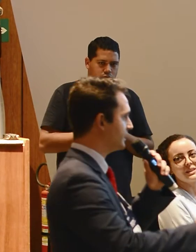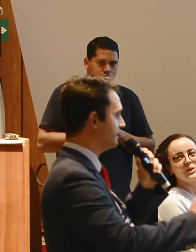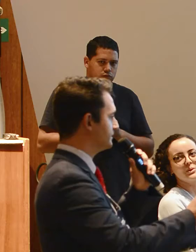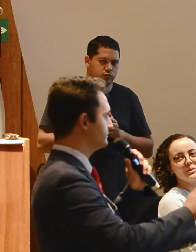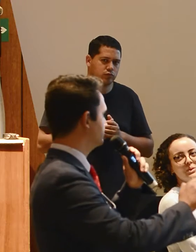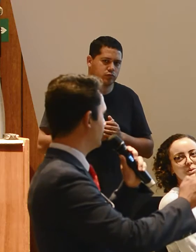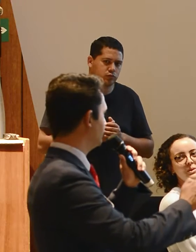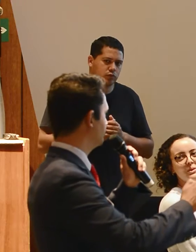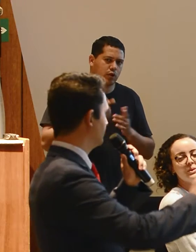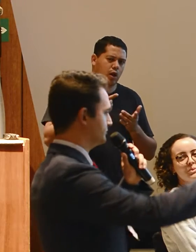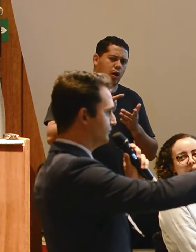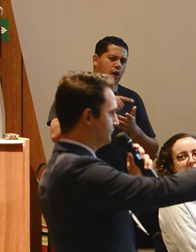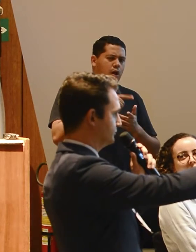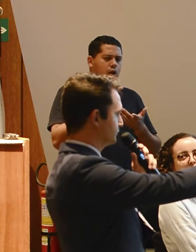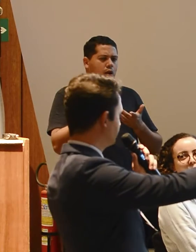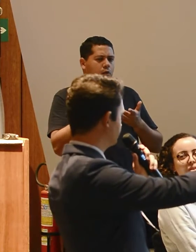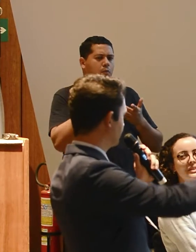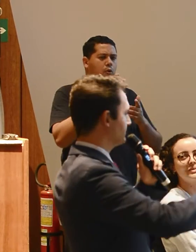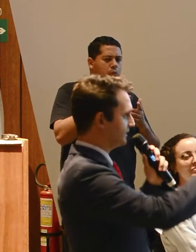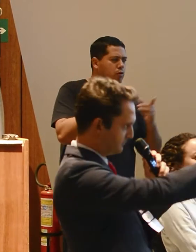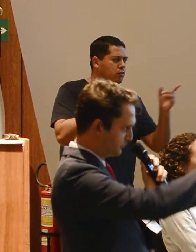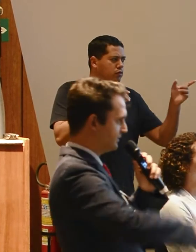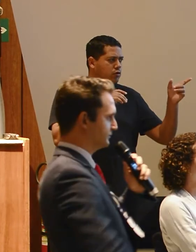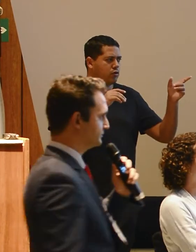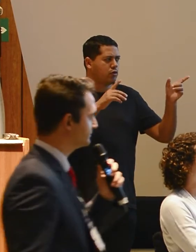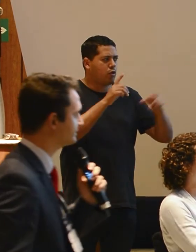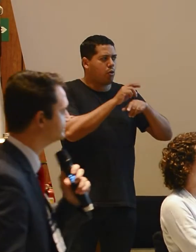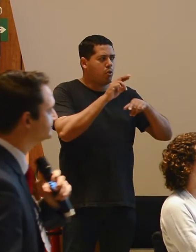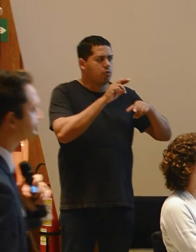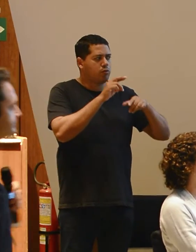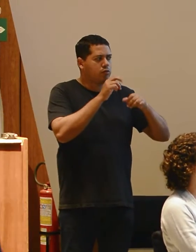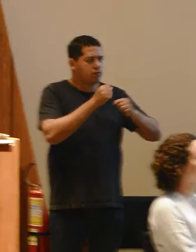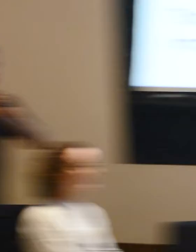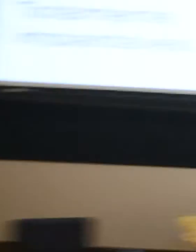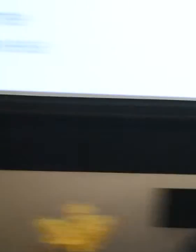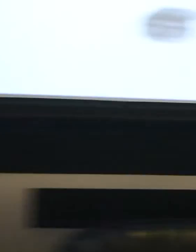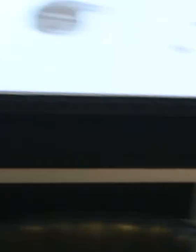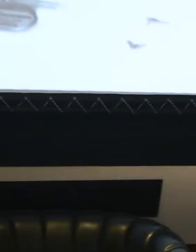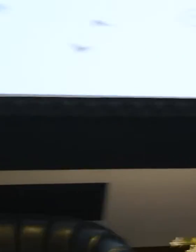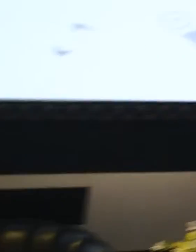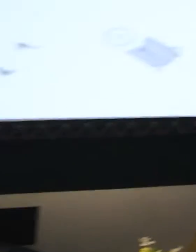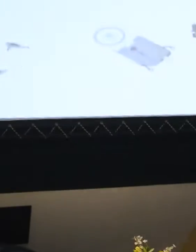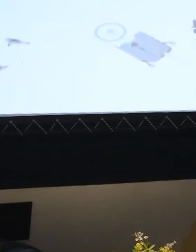seriam para, né? Acho que o Dr. Fernando vai comentar lá. Por favor, Dr.